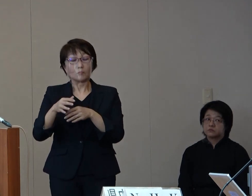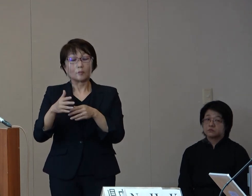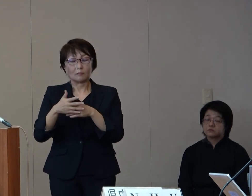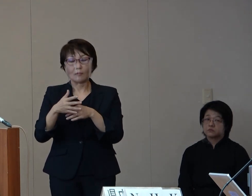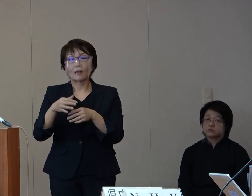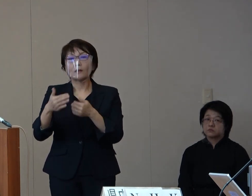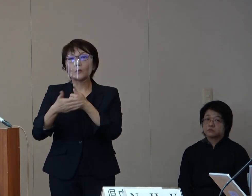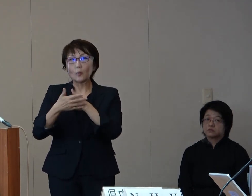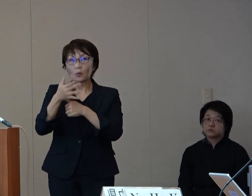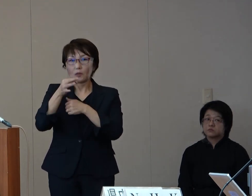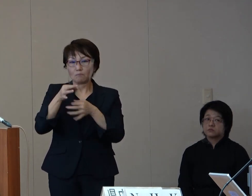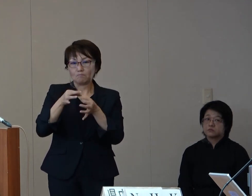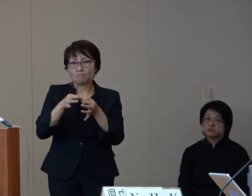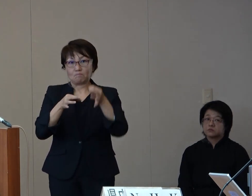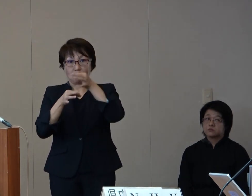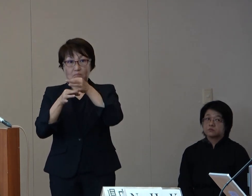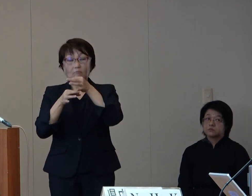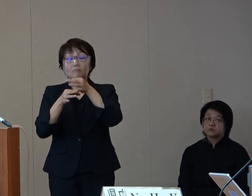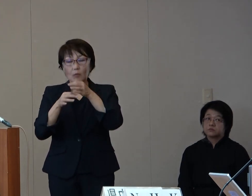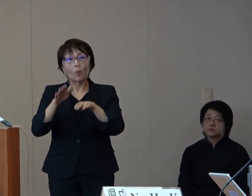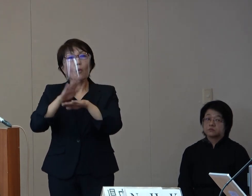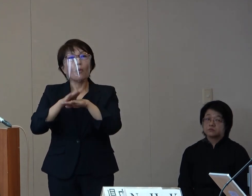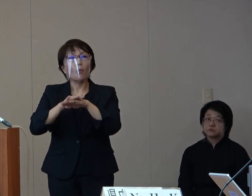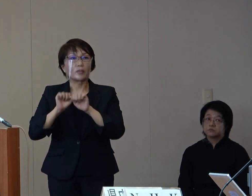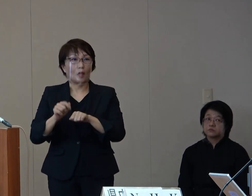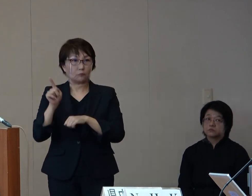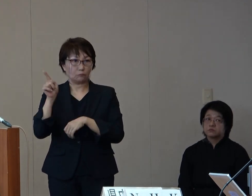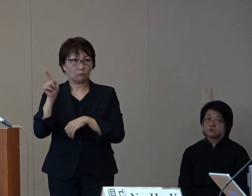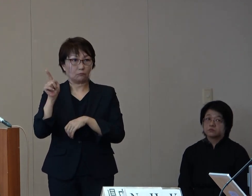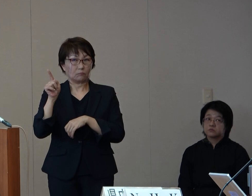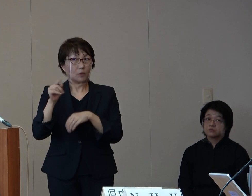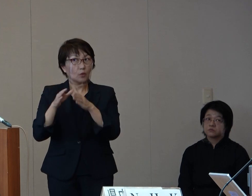てるようだって作ったものをでございます